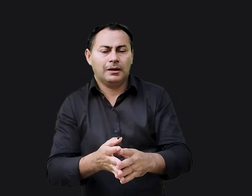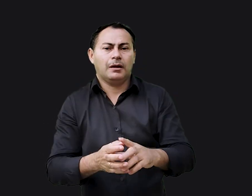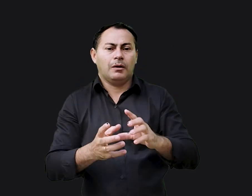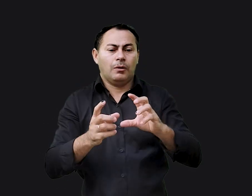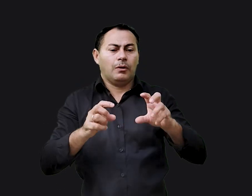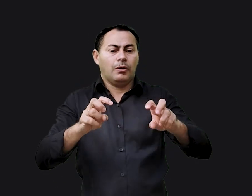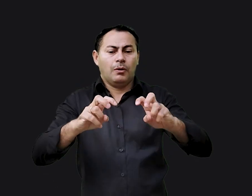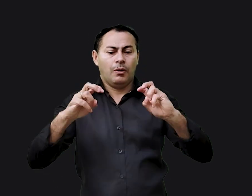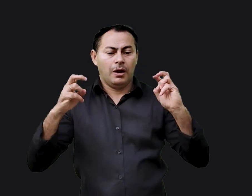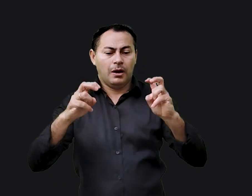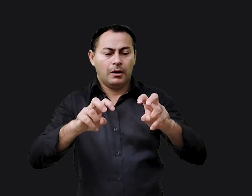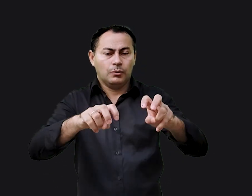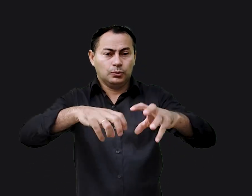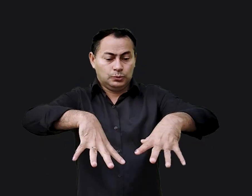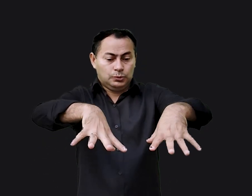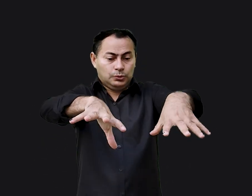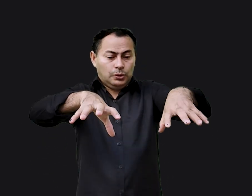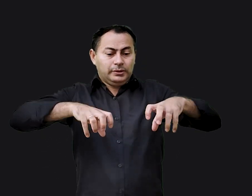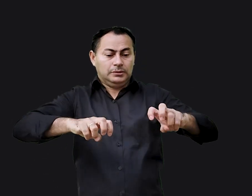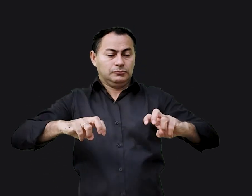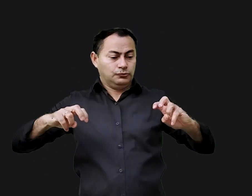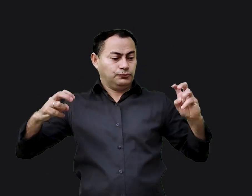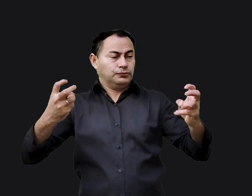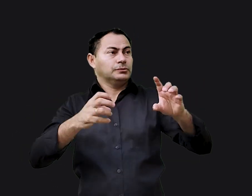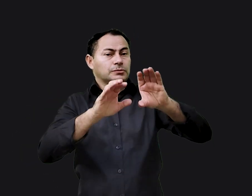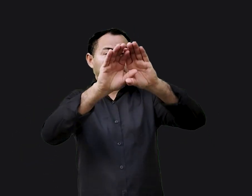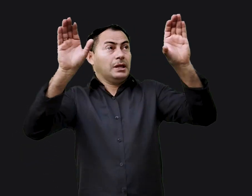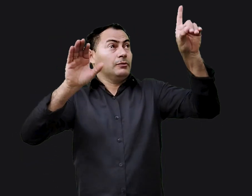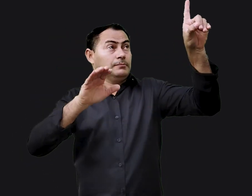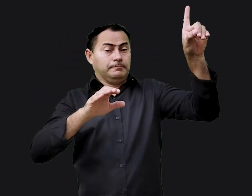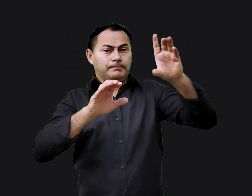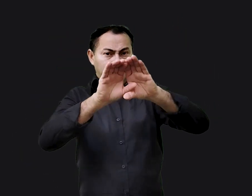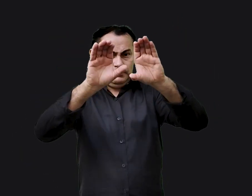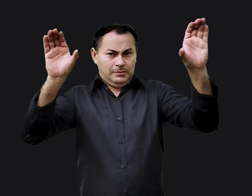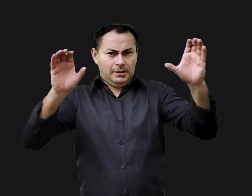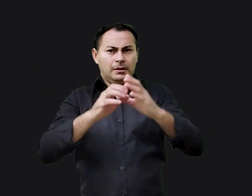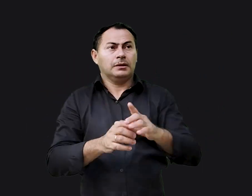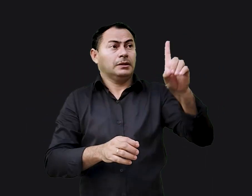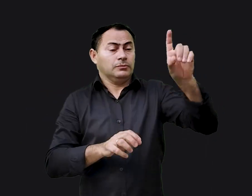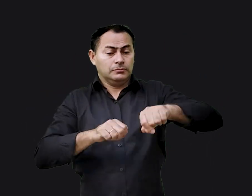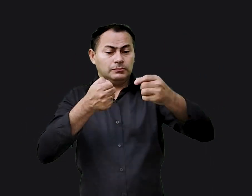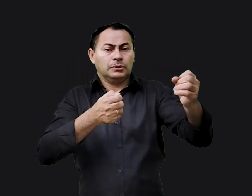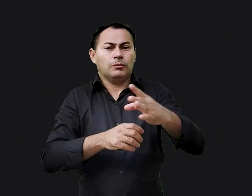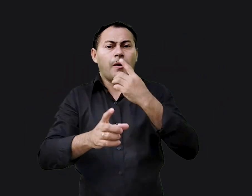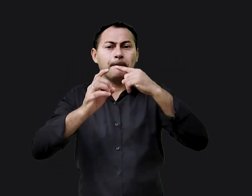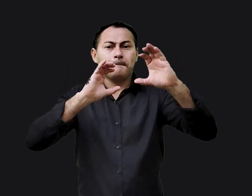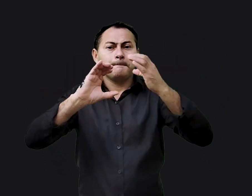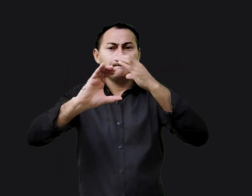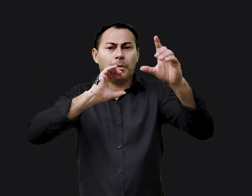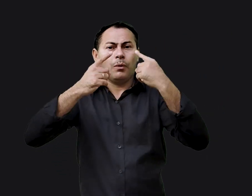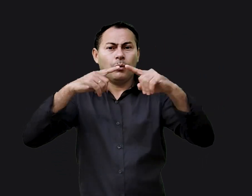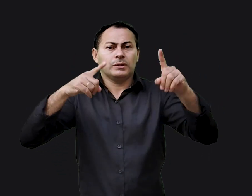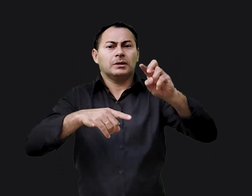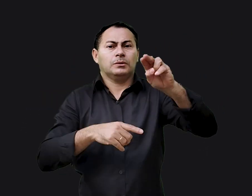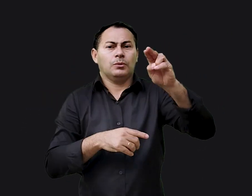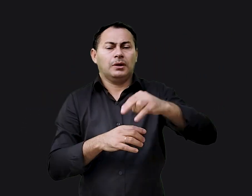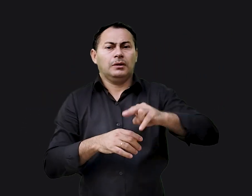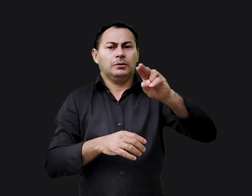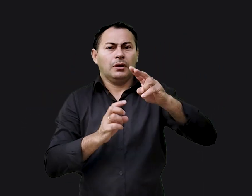inexprimível ao redor do Trono de Deus no céu para esse dia Deus dará um novo tipo de música nunca